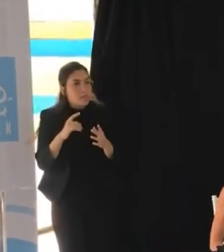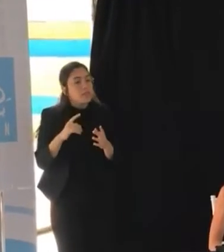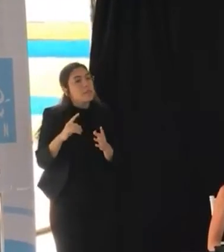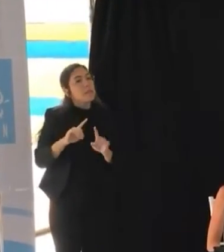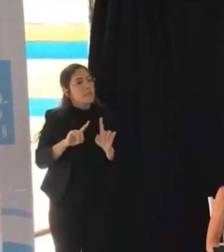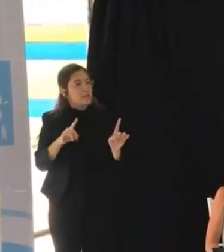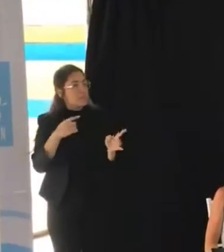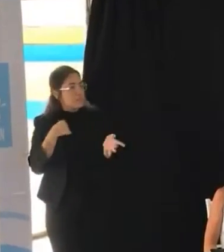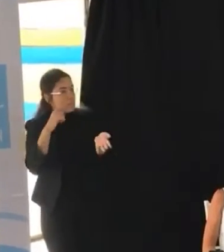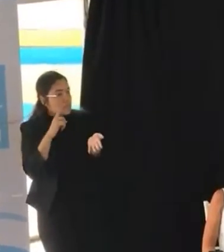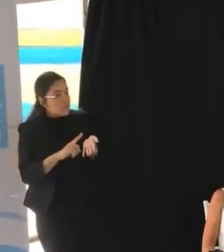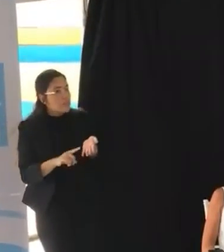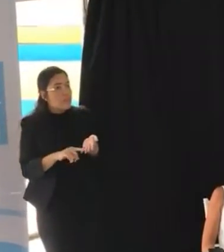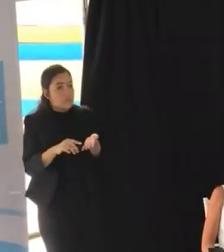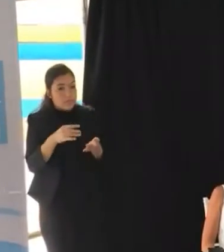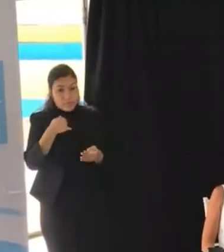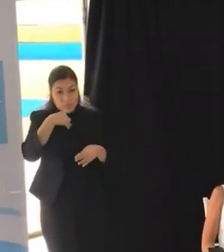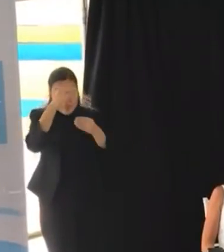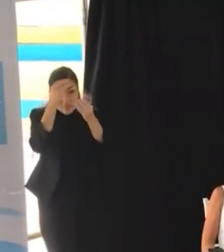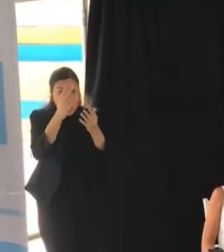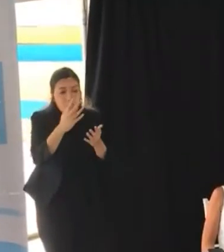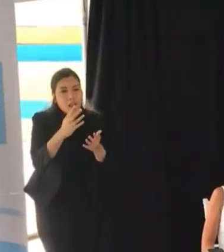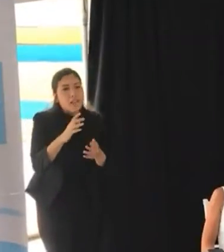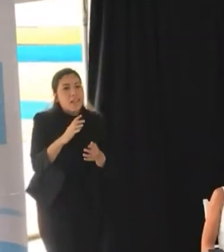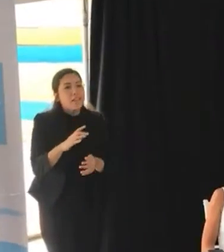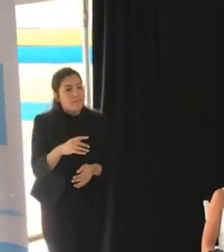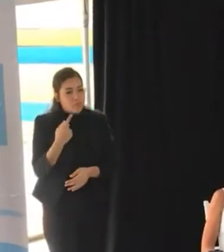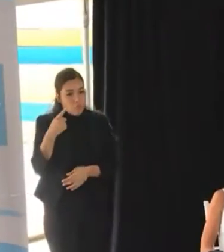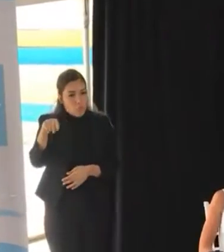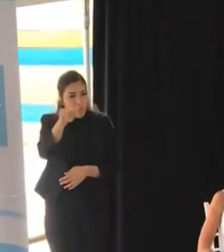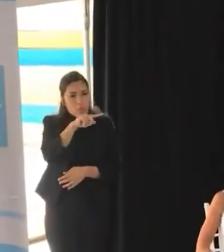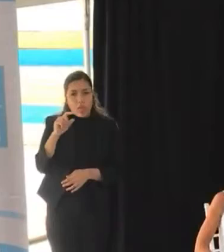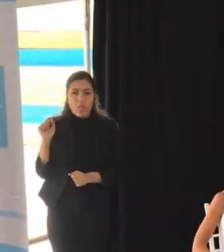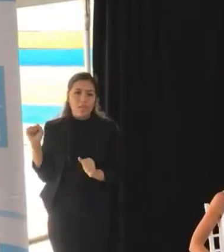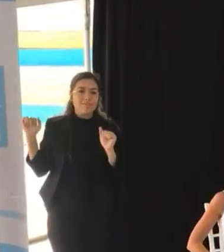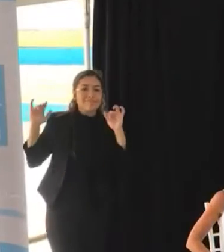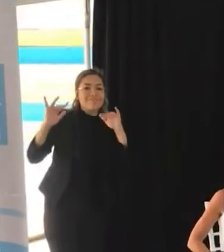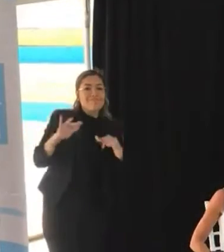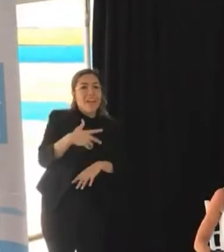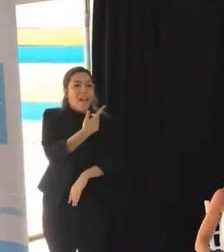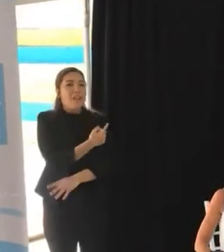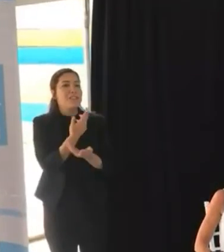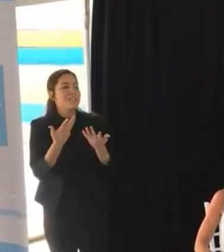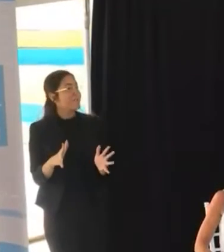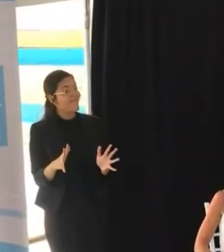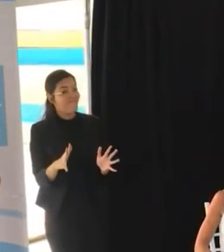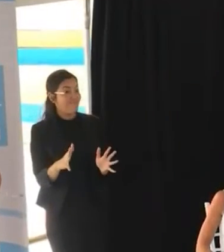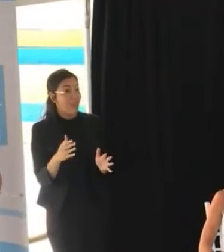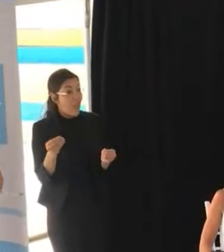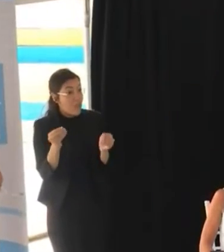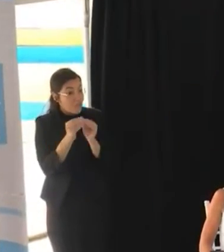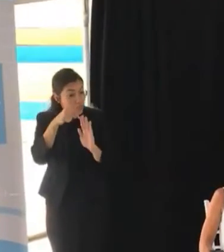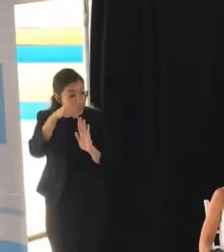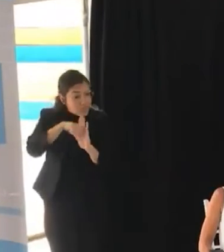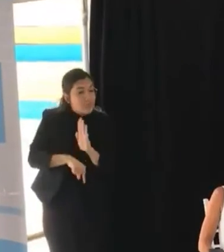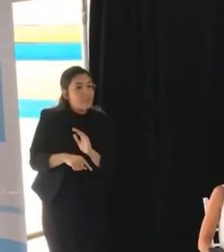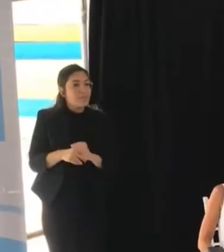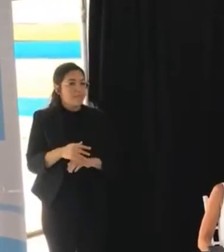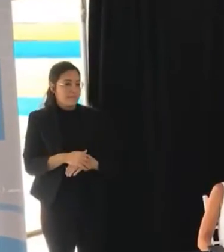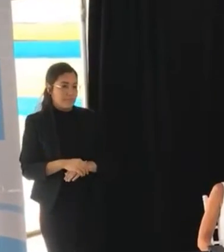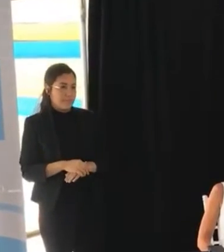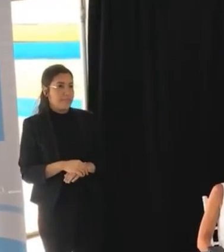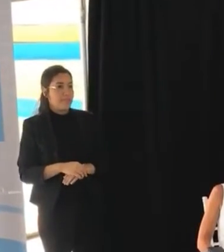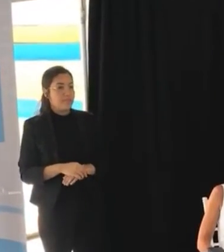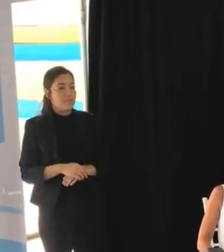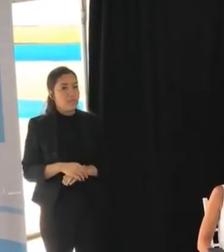que el proceso de vacunación no es solamente poner un pinchacito y seguir caminando. Y por último, después que eso sale, esa data se tiene que entrar al